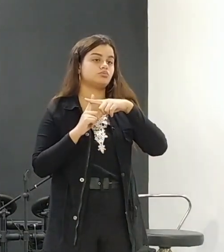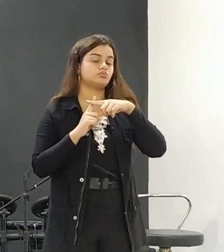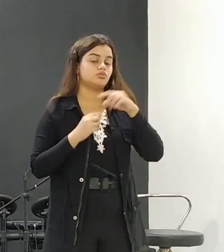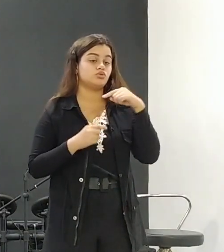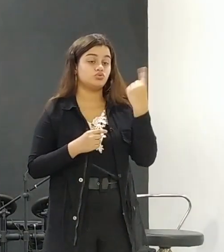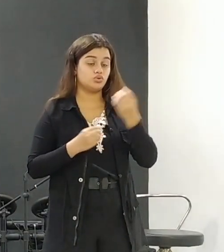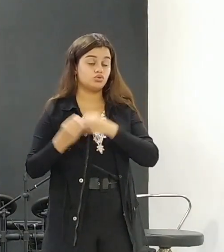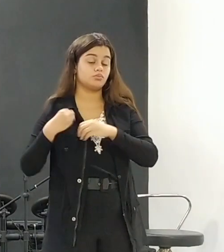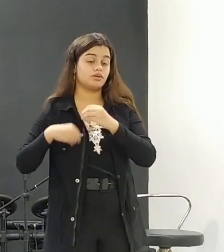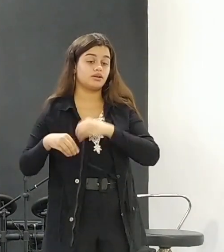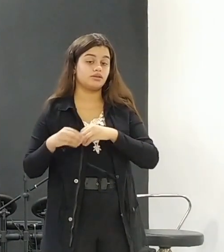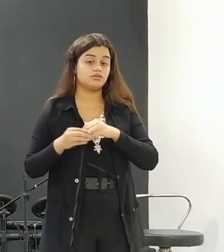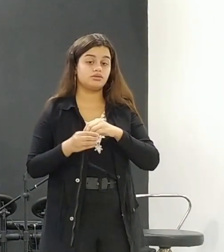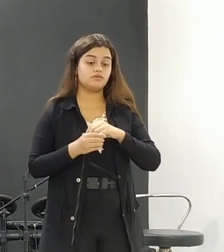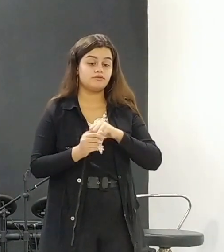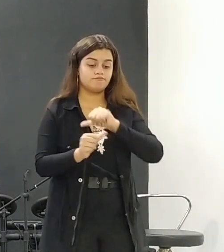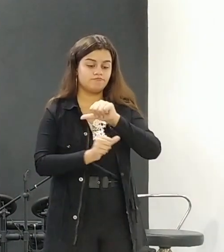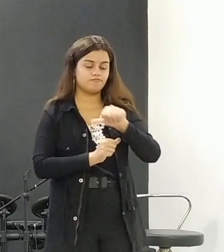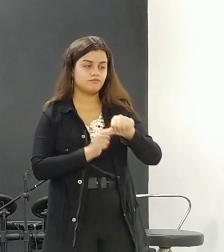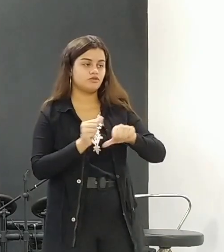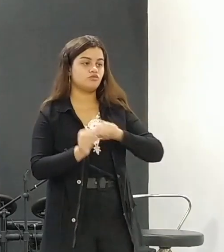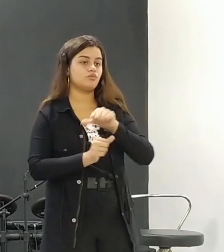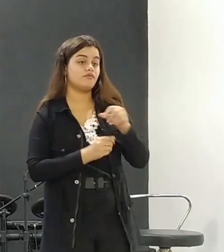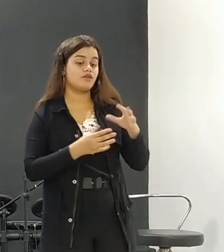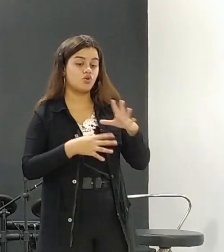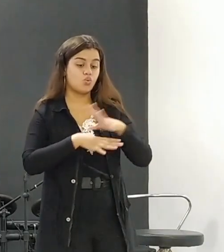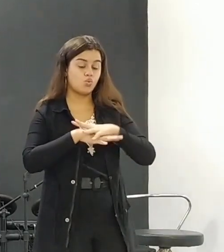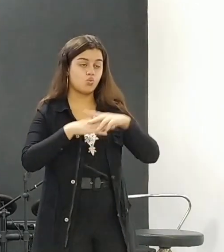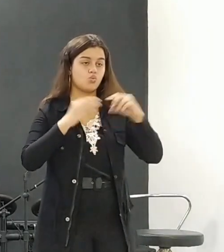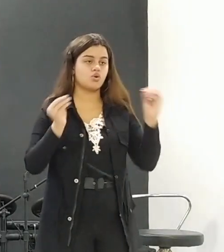esse projeto de Deus. Ele vem curando as